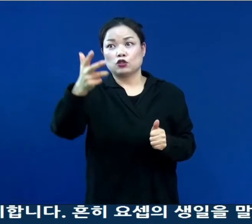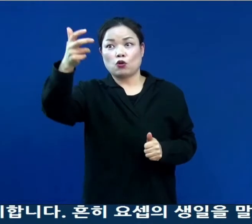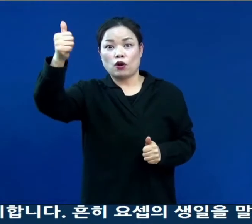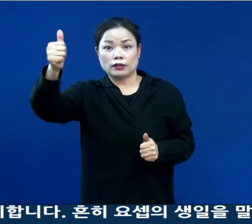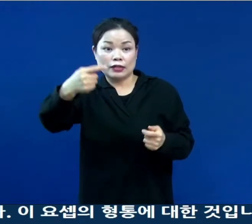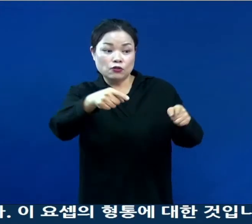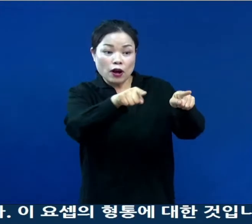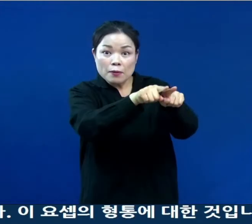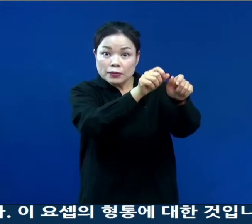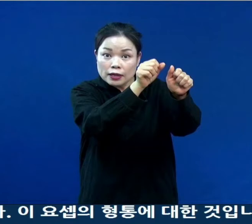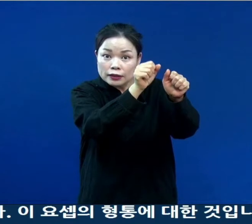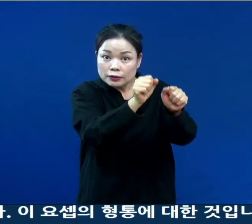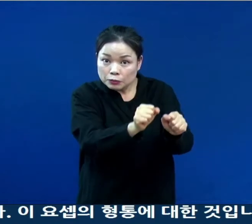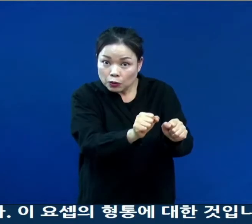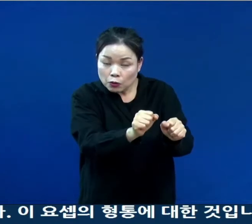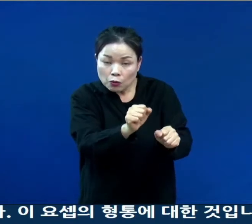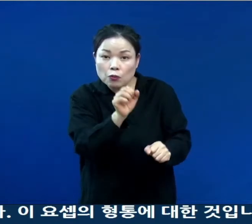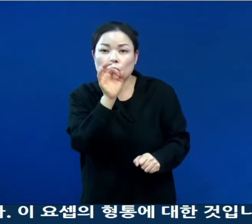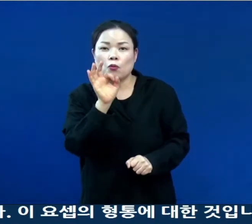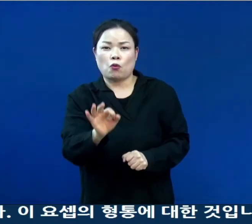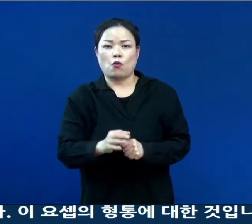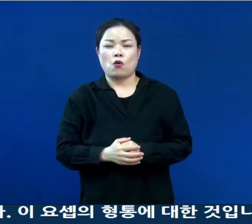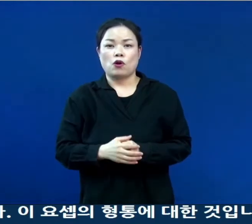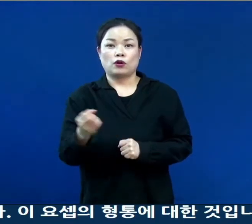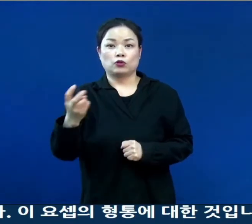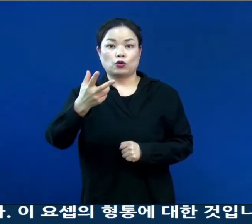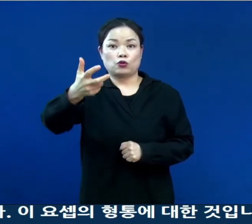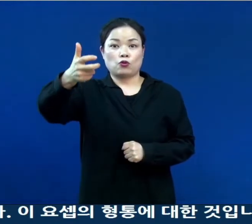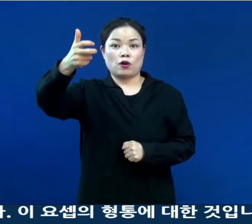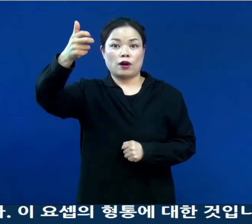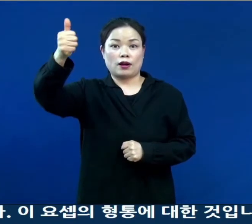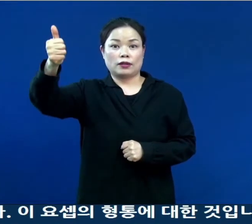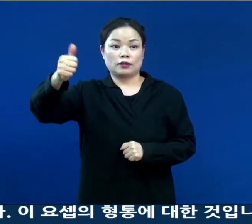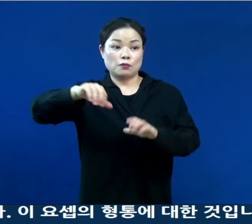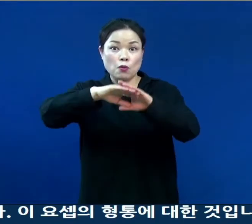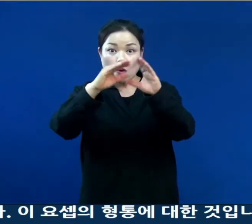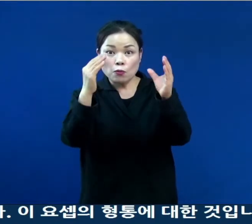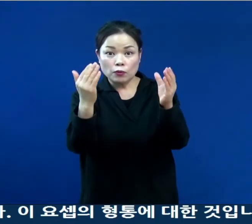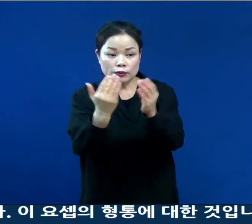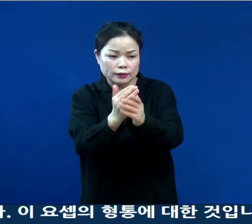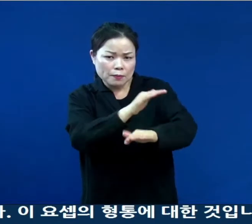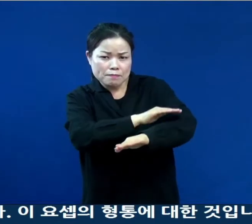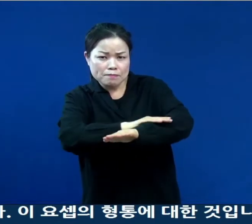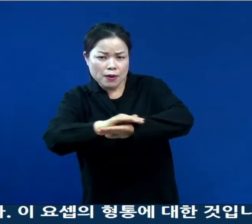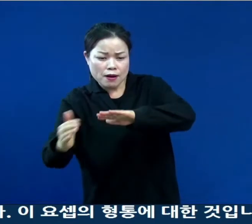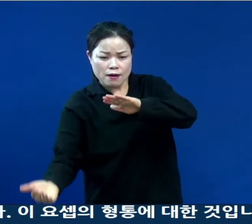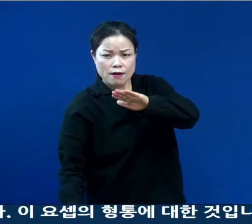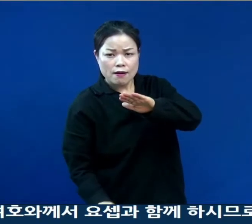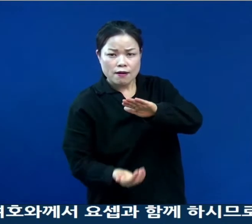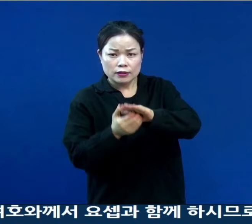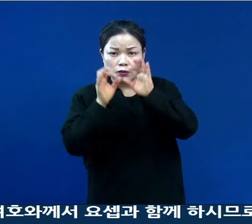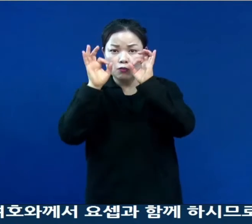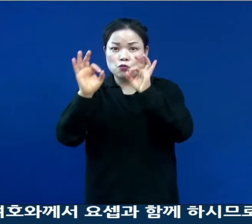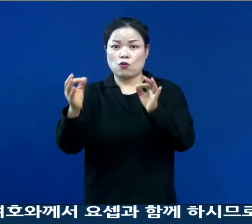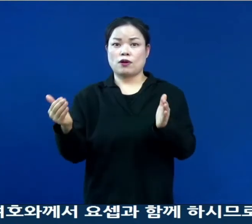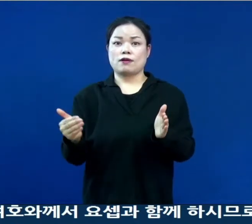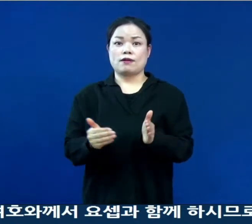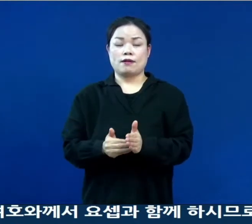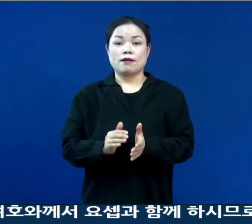여호와께서 그와 함께 하심을 보며 또 여호와께서 그의 범사에 형통하게 하심을 보았더라.